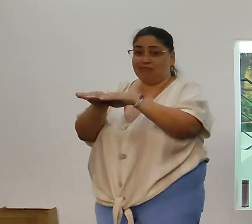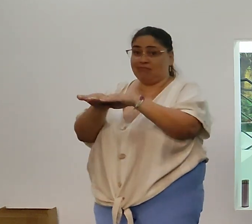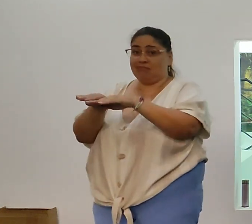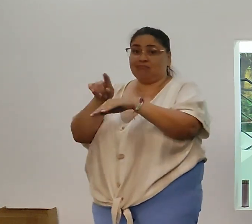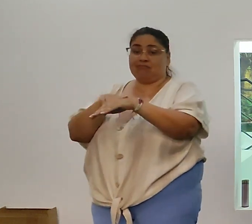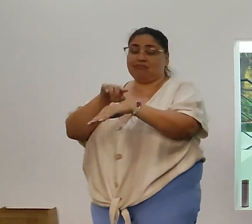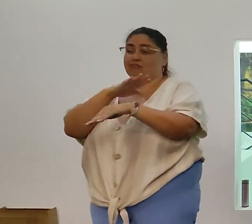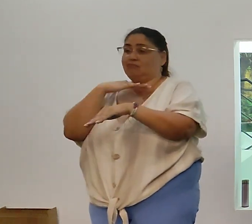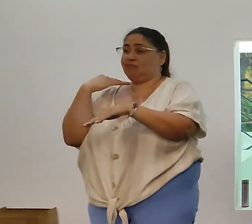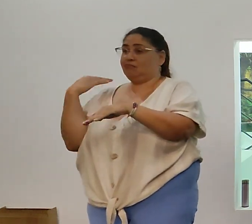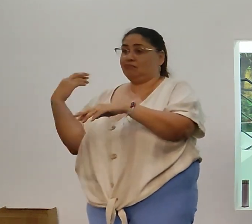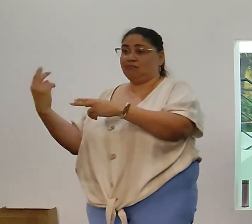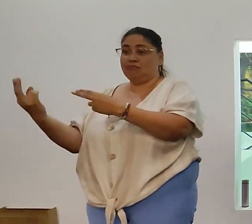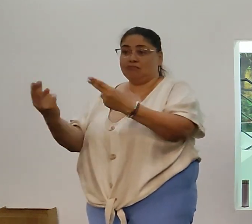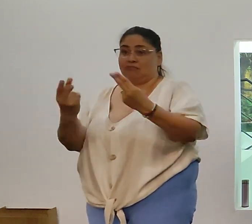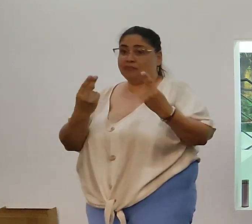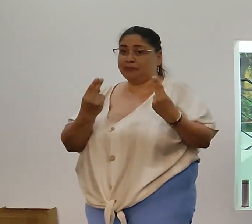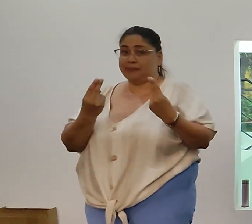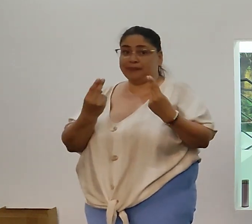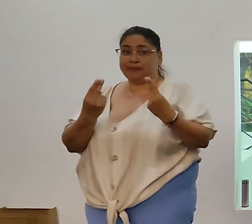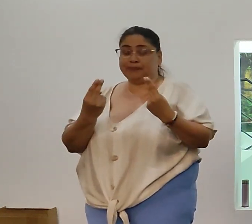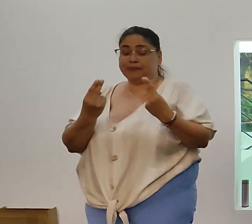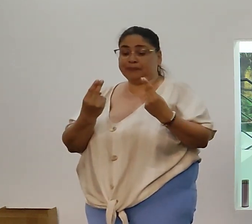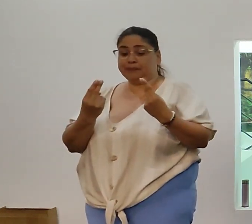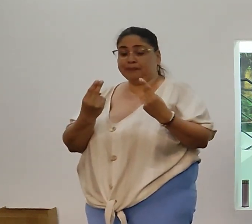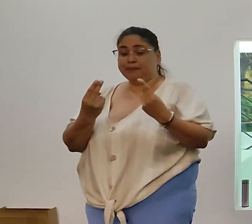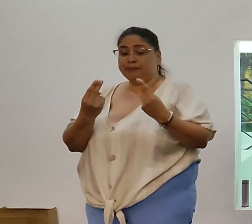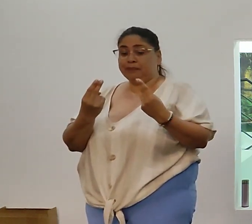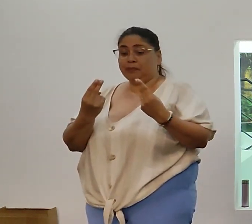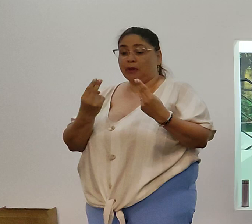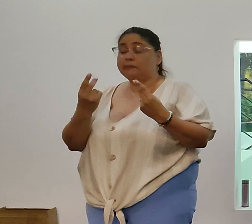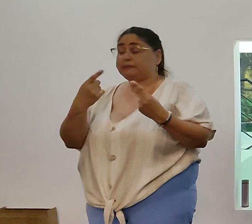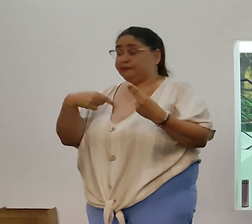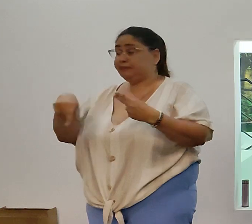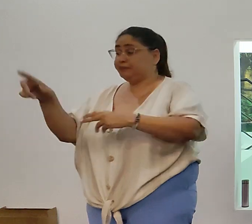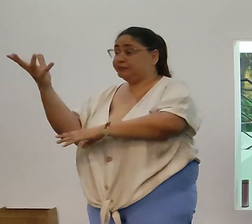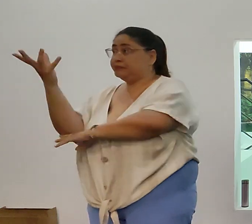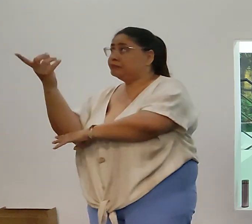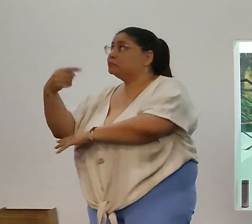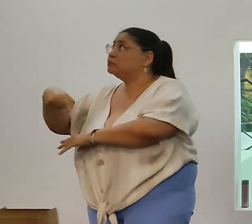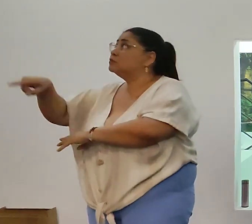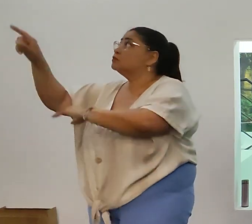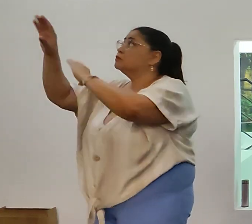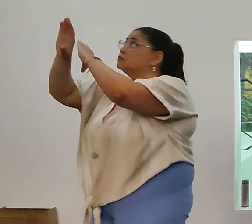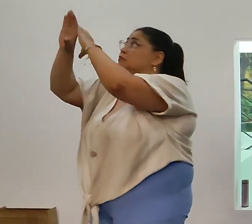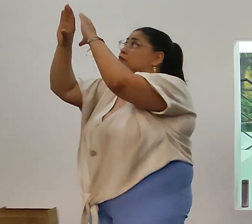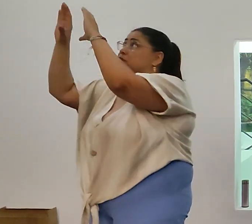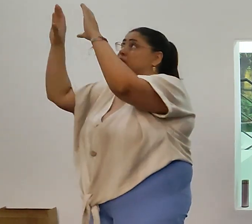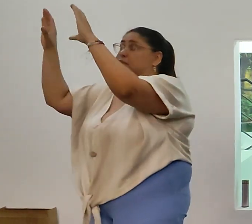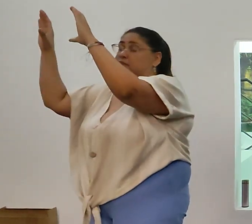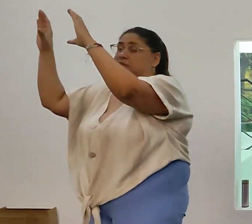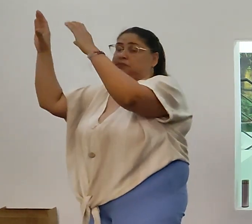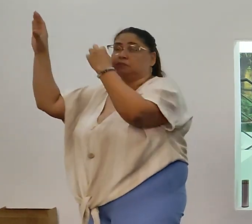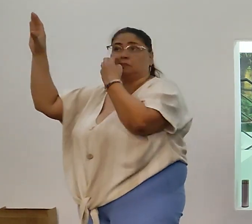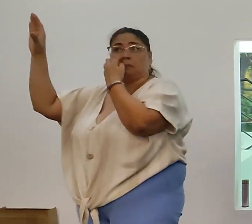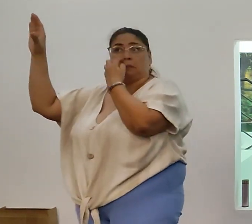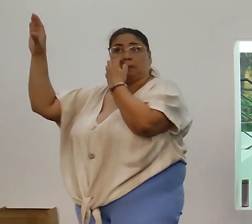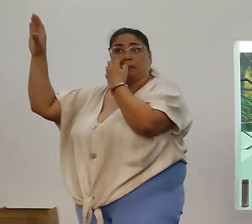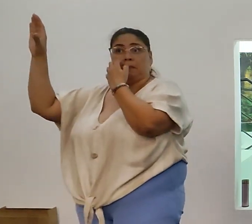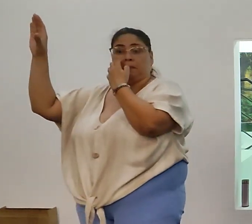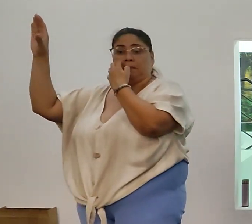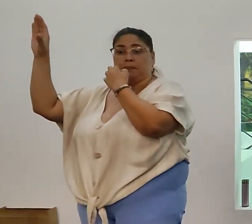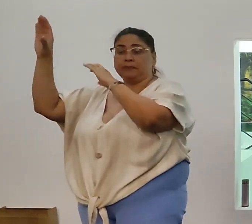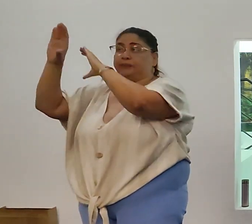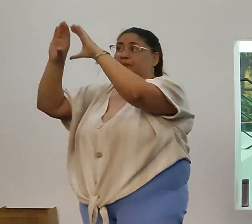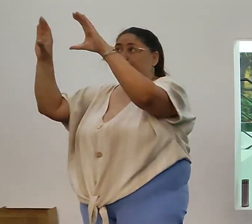luxuosa de todas. E após Lázaro ir para o céu, importante que nós vemos que